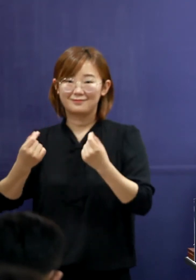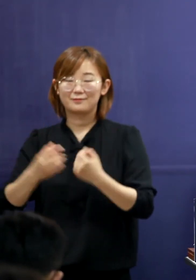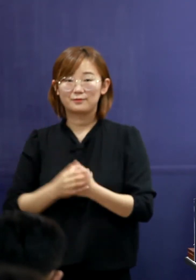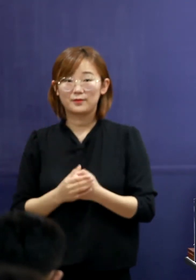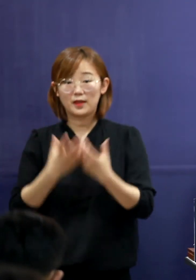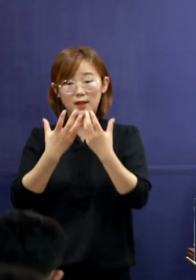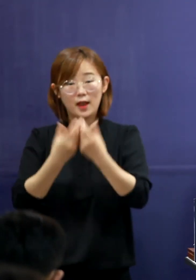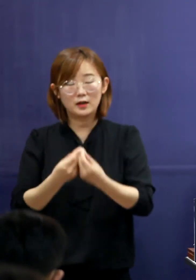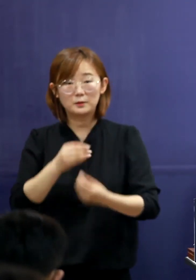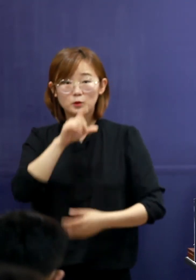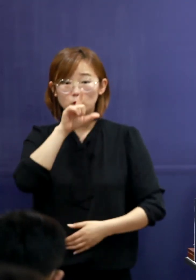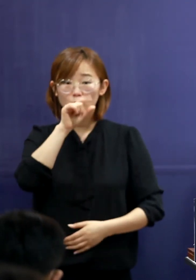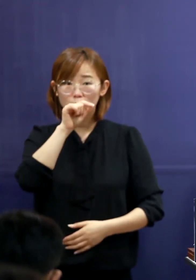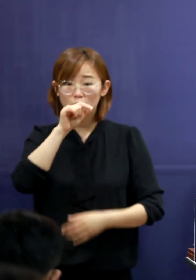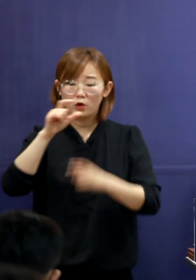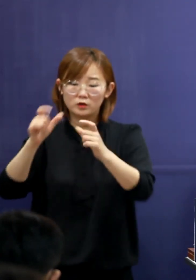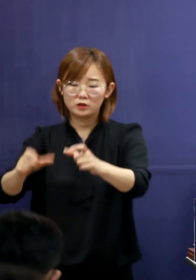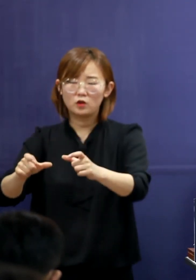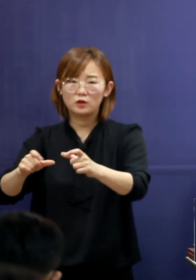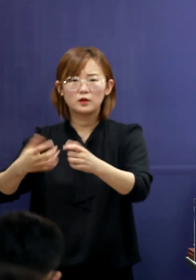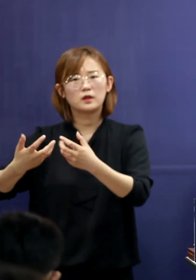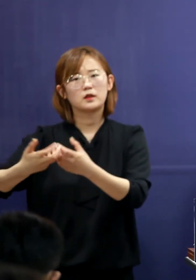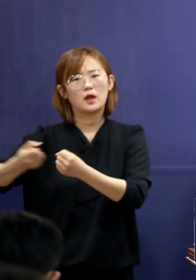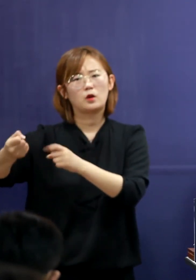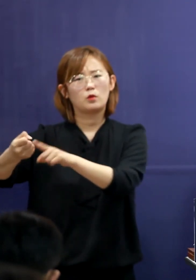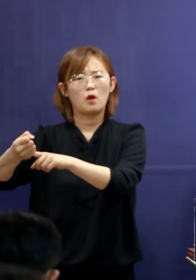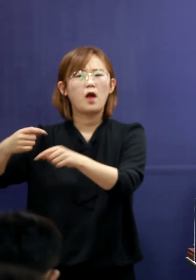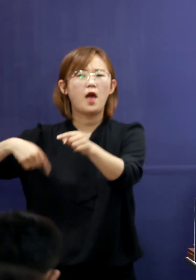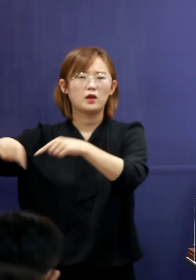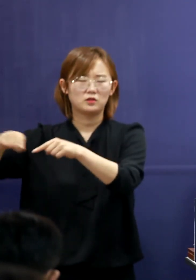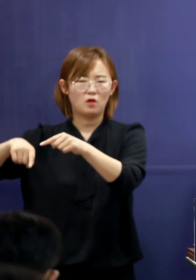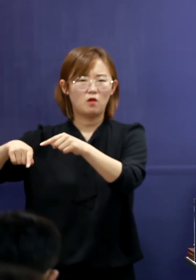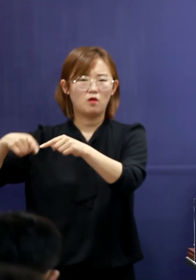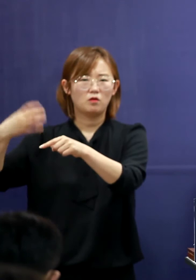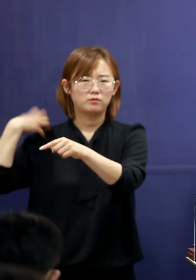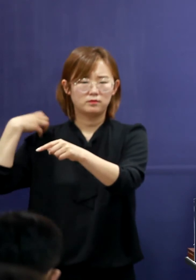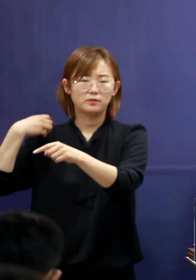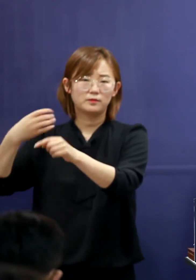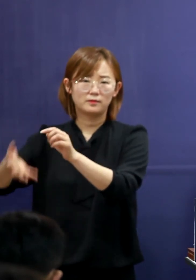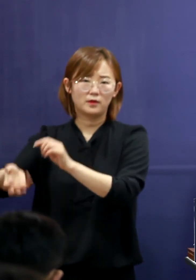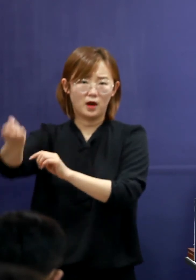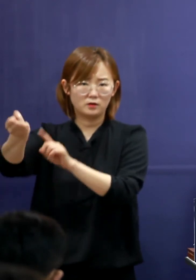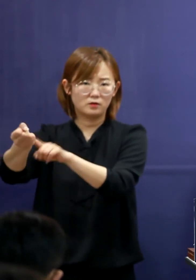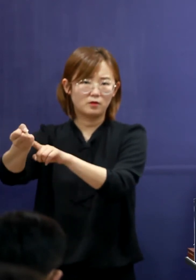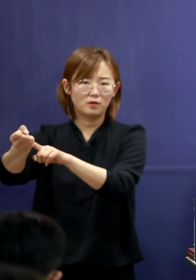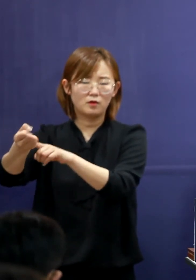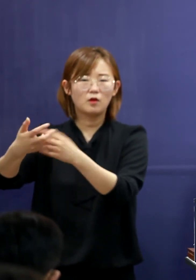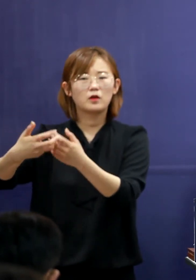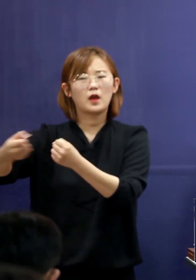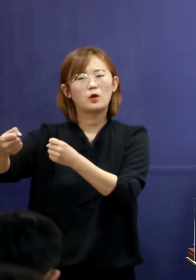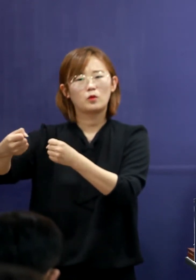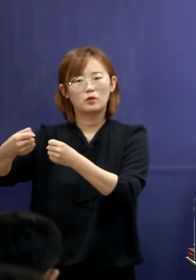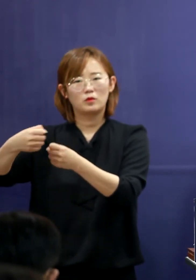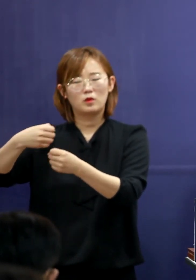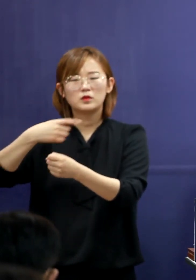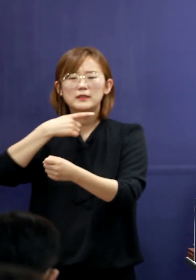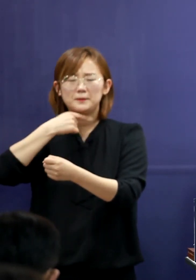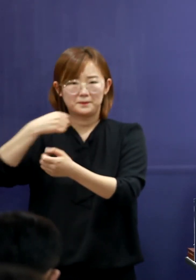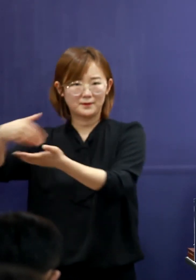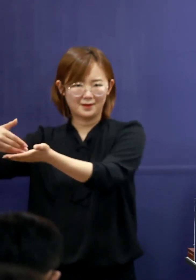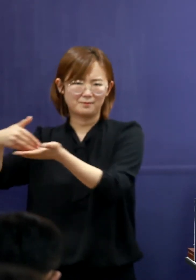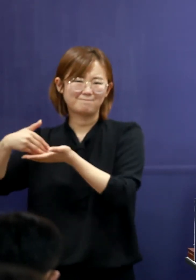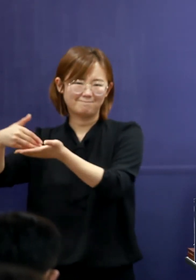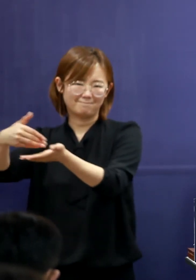조치원읍을 별도의 행정기관으로다가 하는 것이 낫겠다. 이런 그 이야기가 들려오고 있습니다.